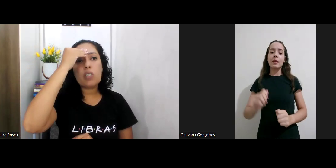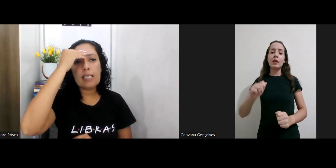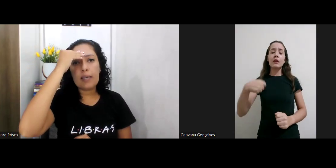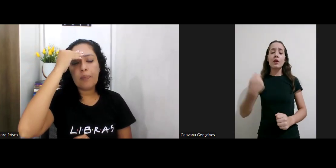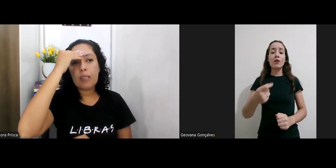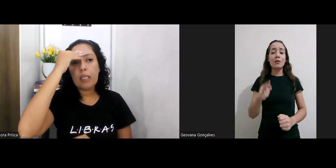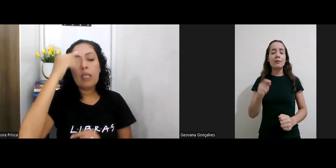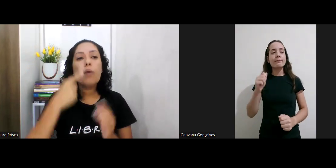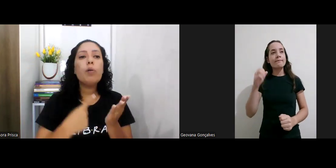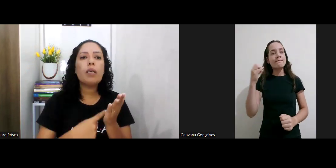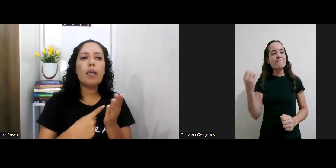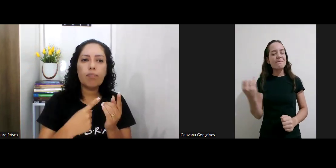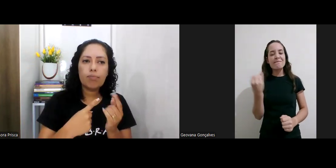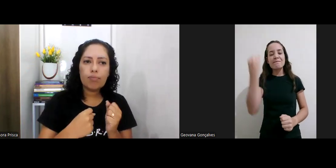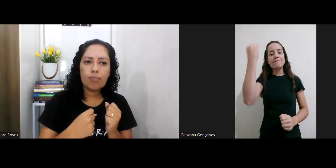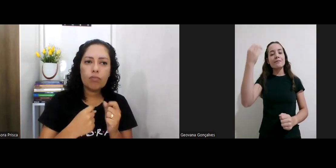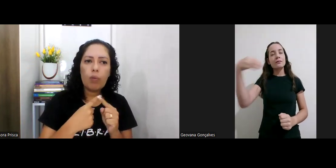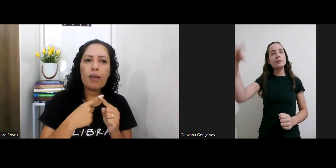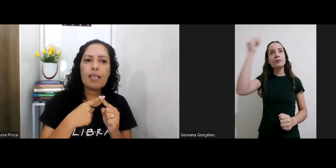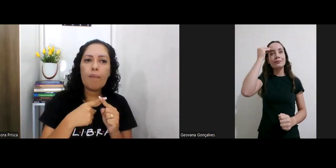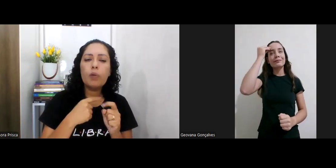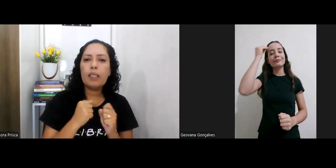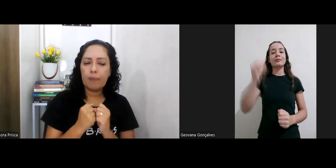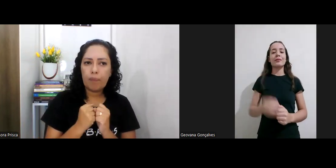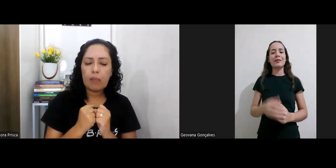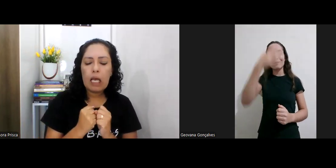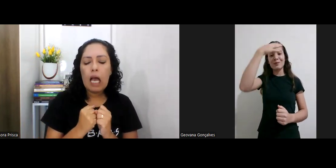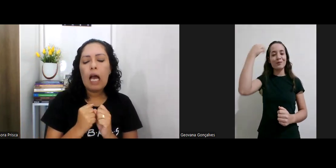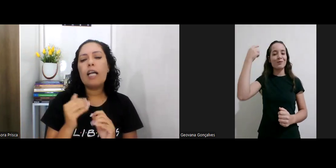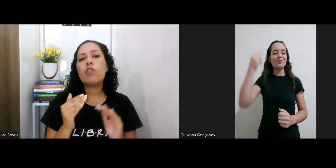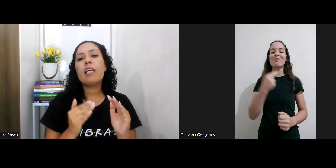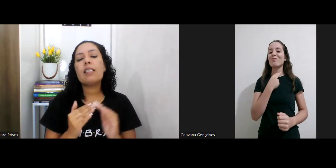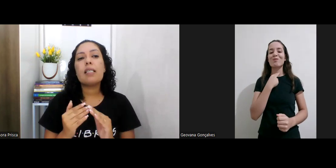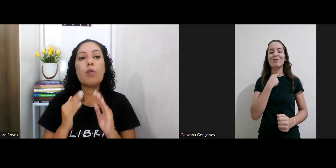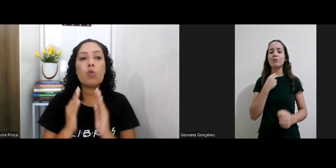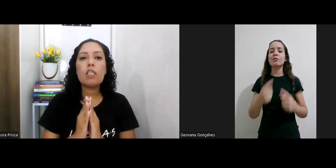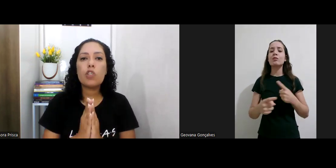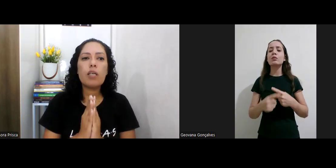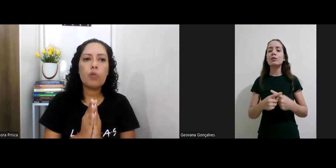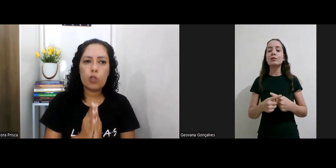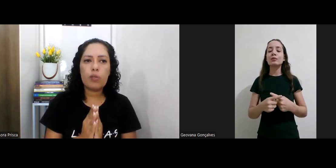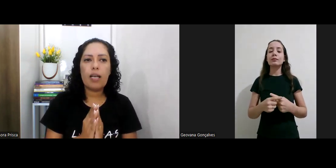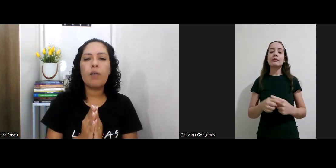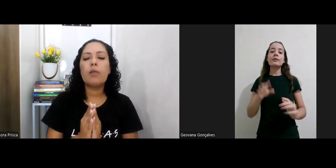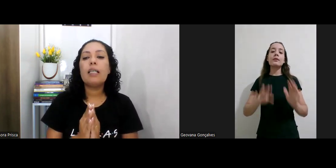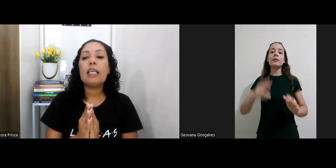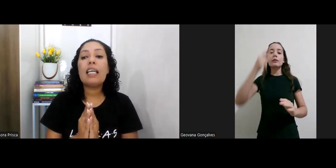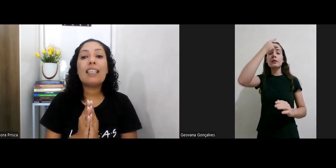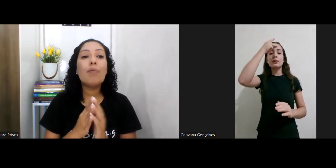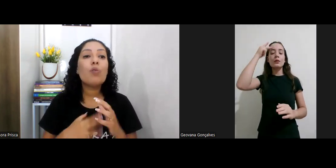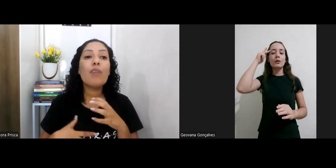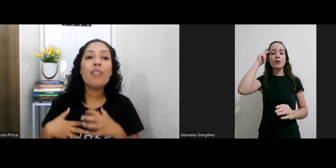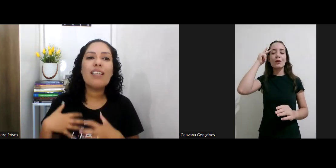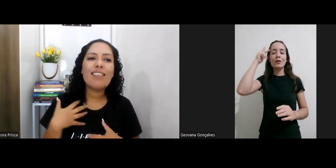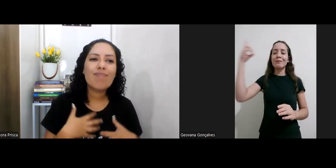não pode esquecer. Por quê? Vamos pensar, por quê? Às vezes a pessoa ela chega num hospital e